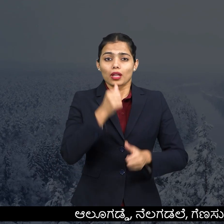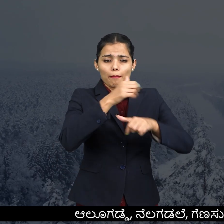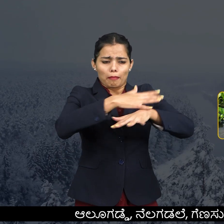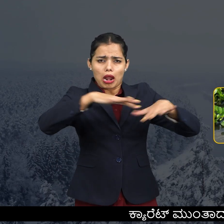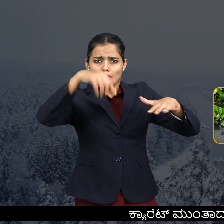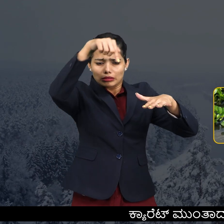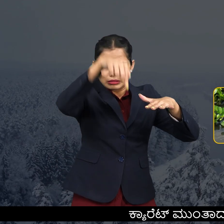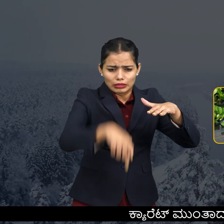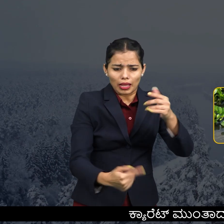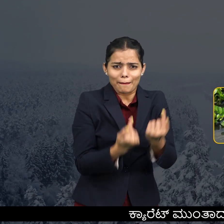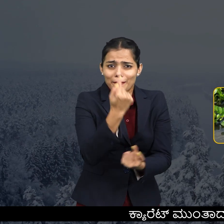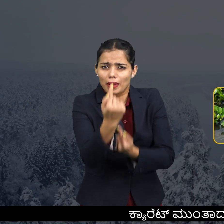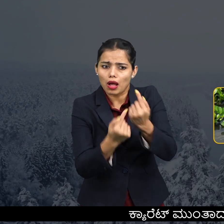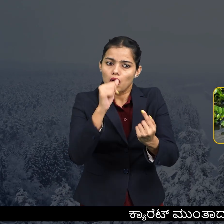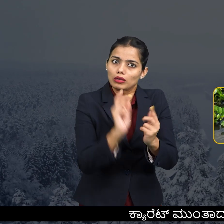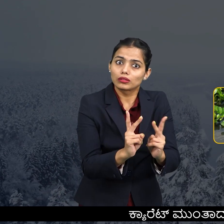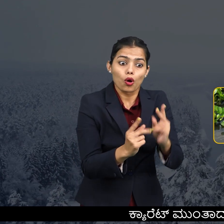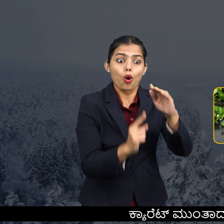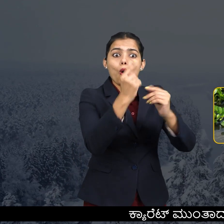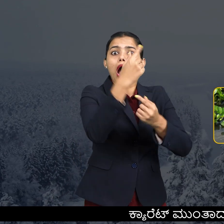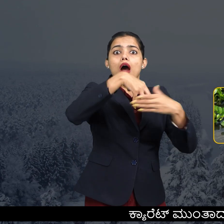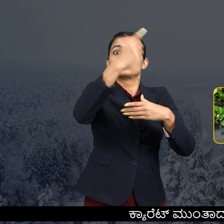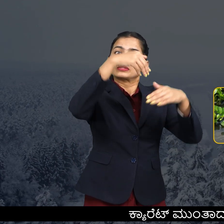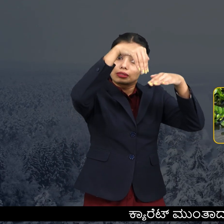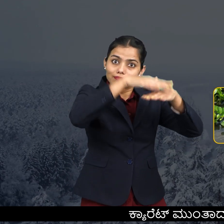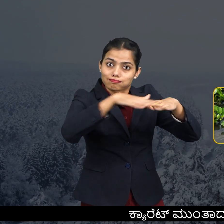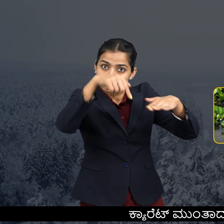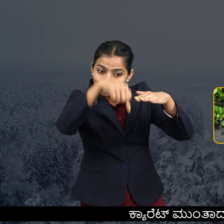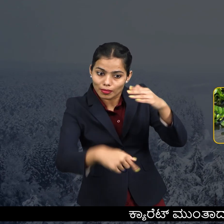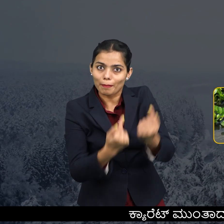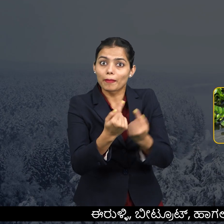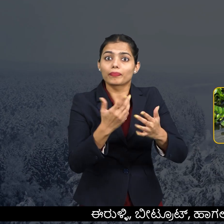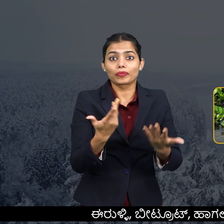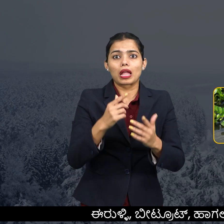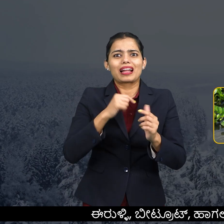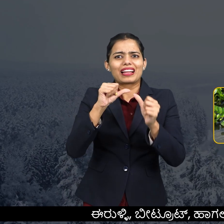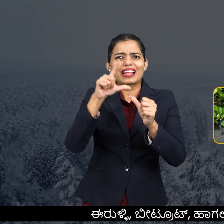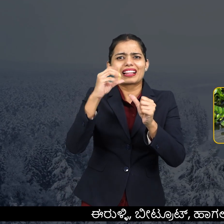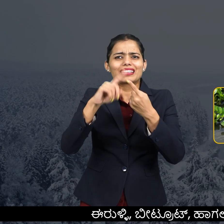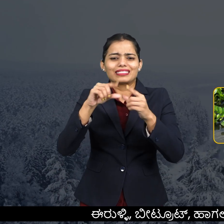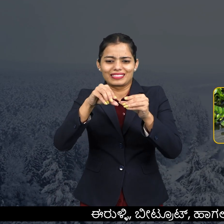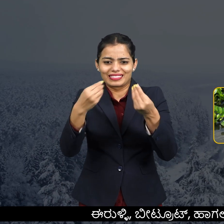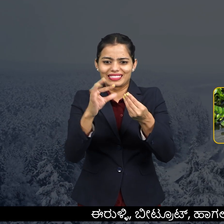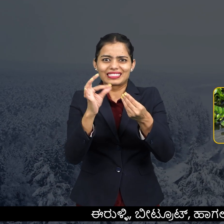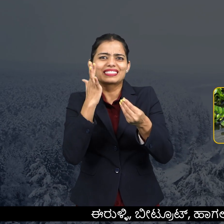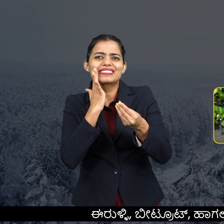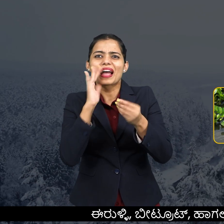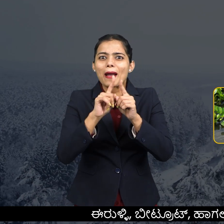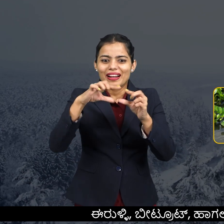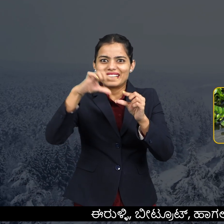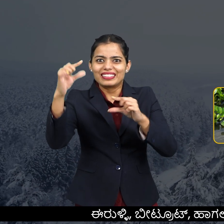ಅಕೇಶಿಯಾ, ಕ್ಯಾರೆಟ್ ಮುಂತಾದ ಸಸ್ಯಗಳನ್ನು ಗಮನಿಸಿ. ಈರುಳ್ಳಿ,